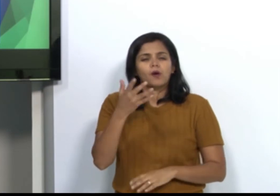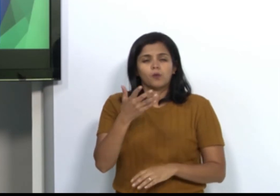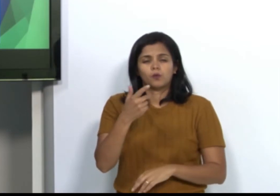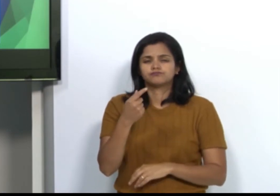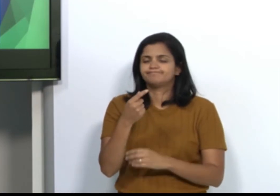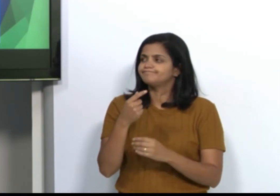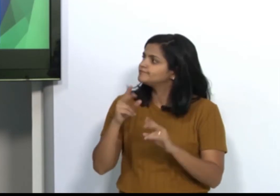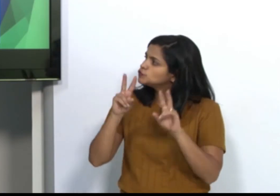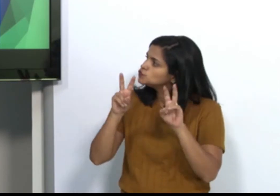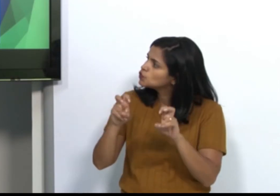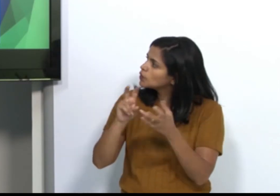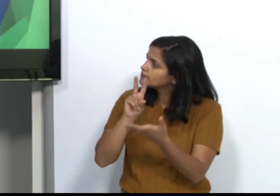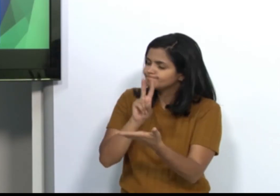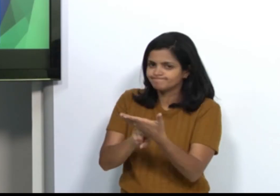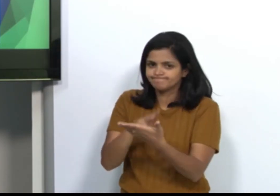Vejam.